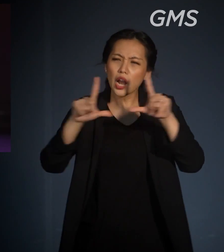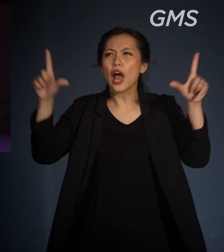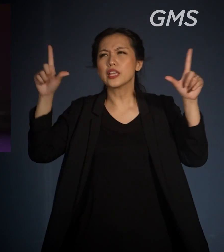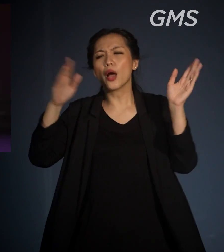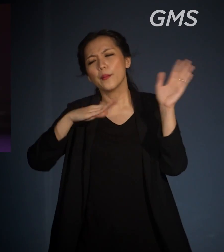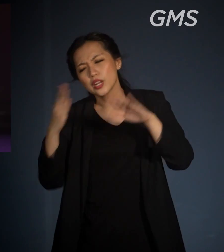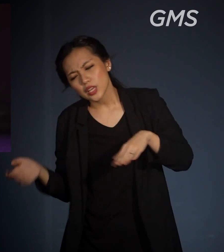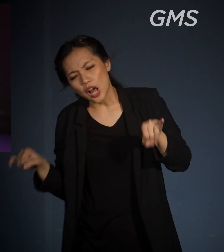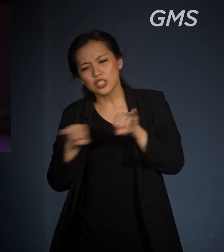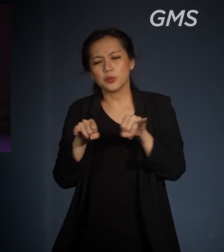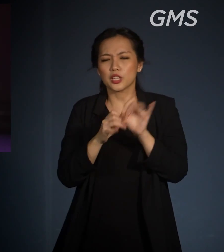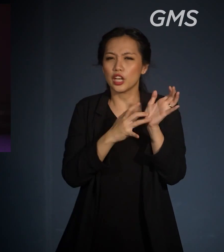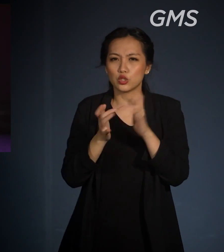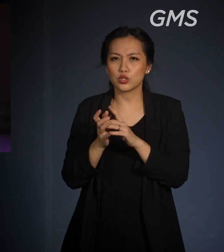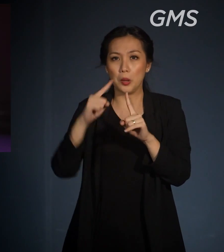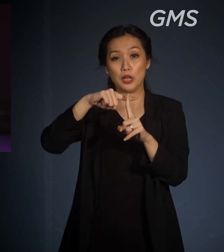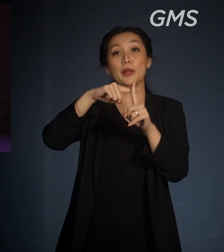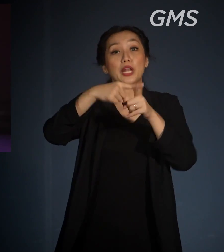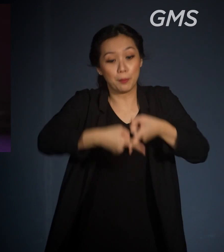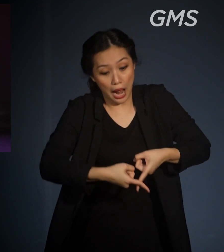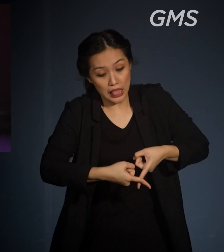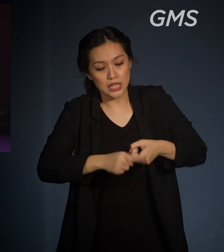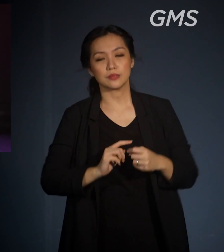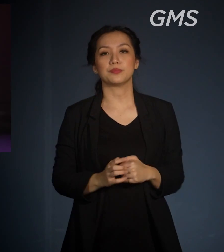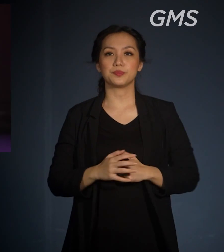melihat Gideon itu lagi ketakutan.